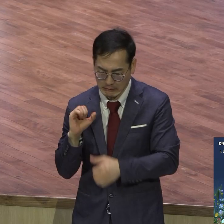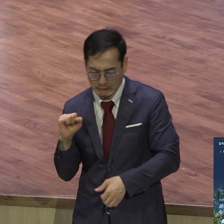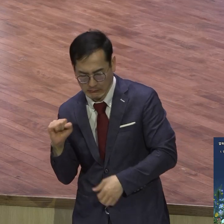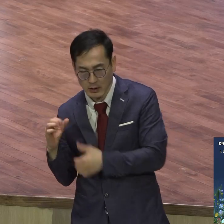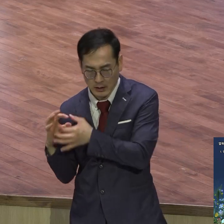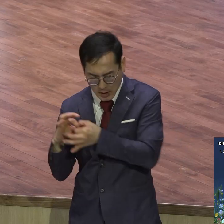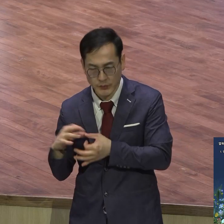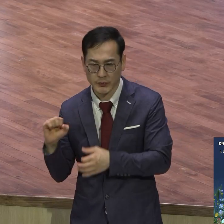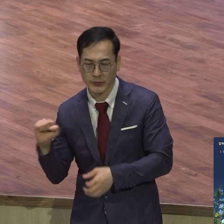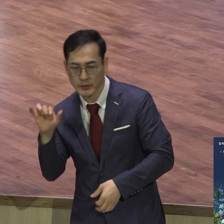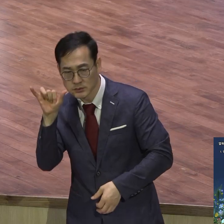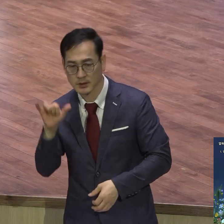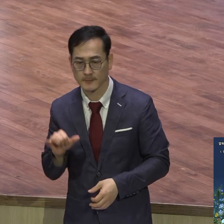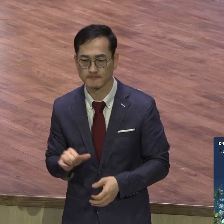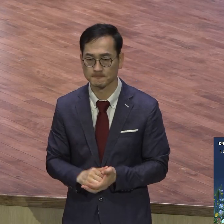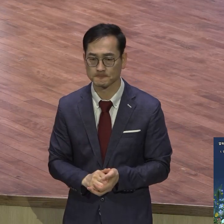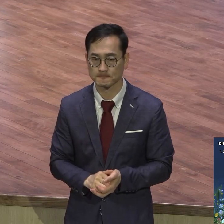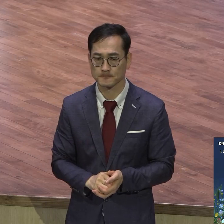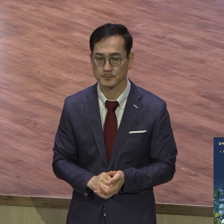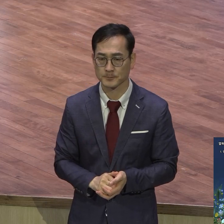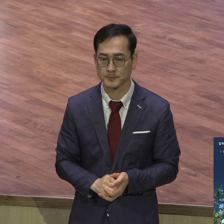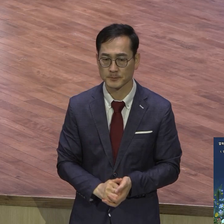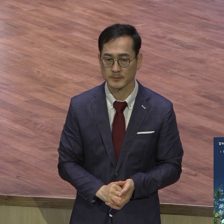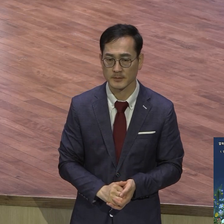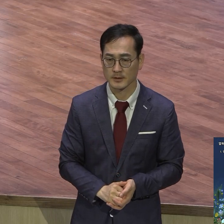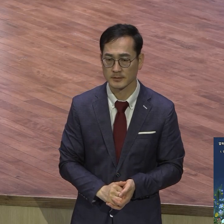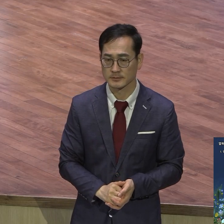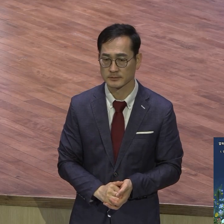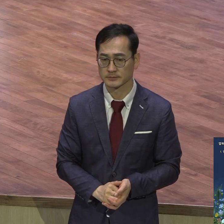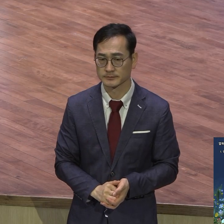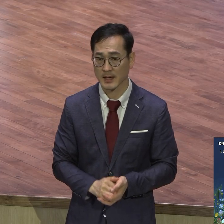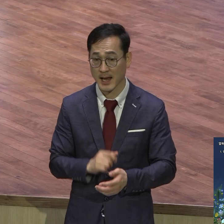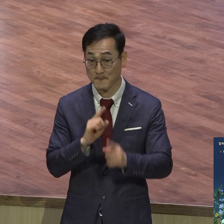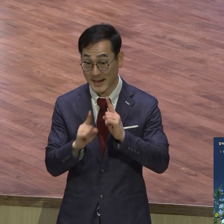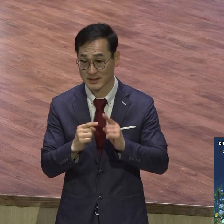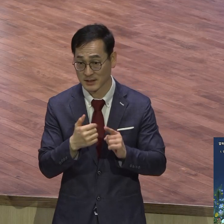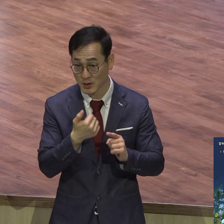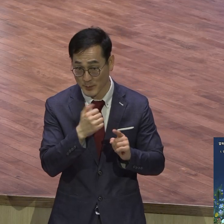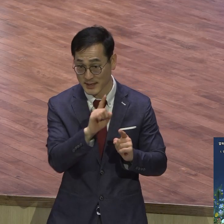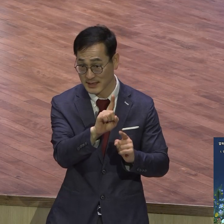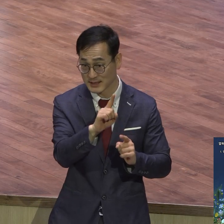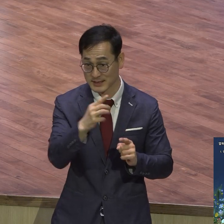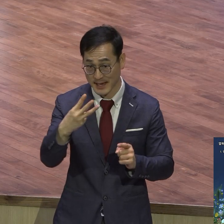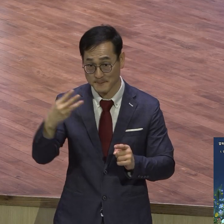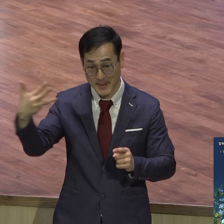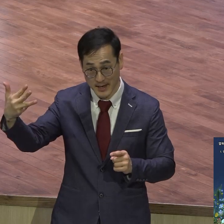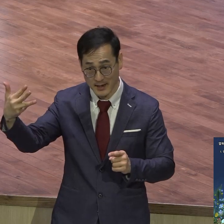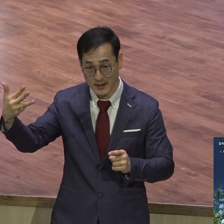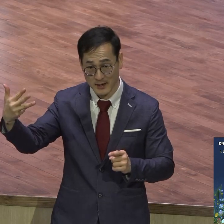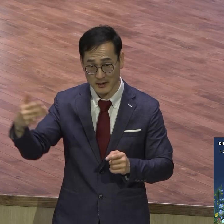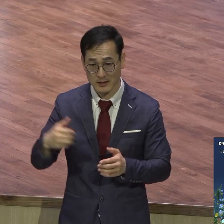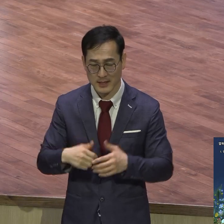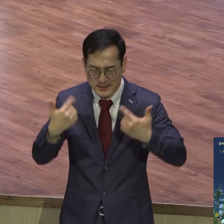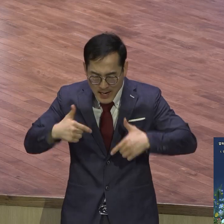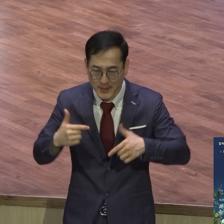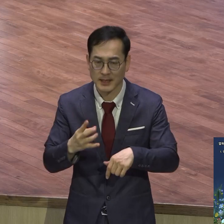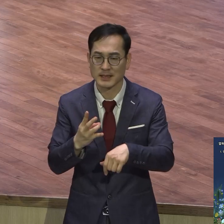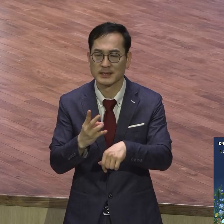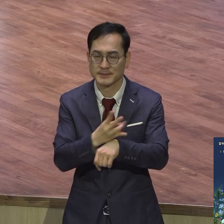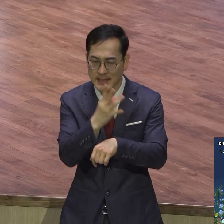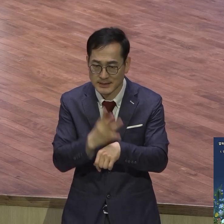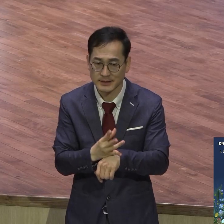영적인 본질을 확실히 붙잡는 138 그래서 날마다 24시 25 영원의